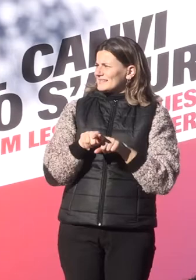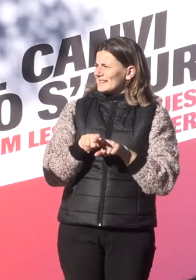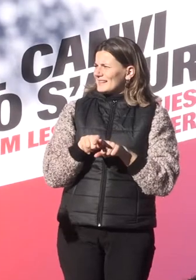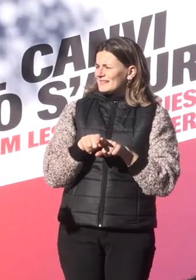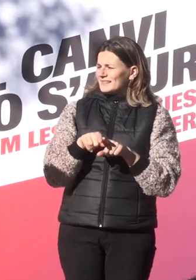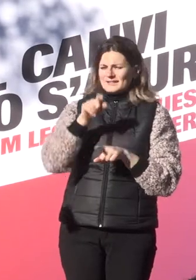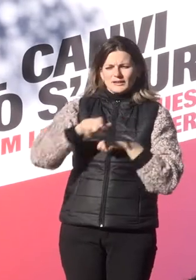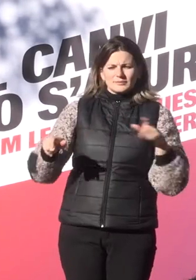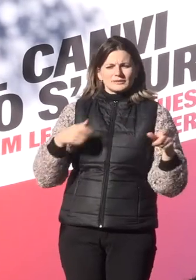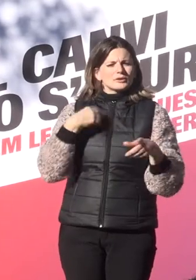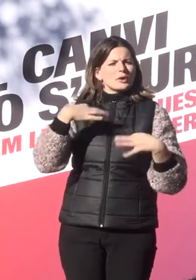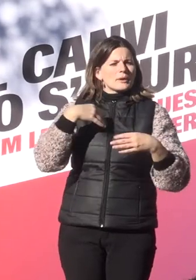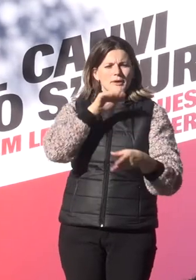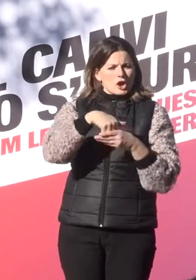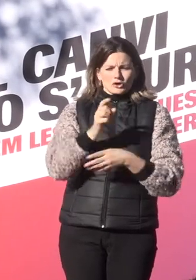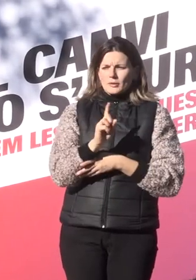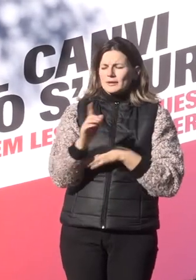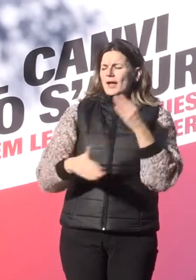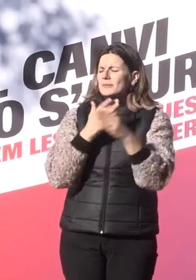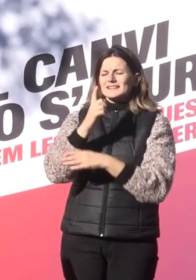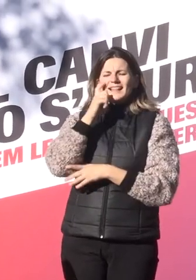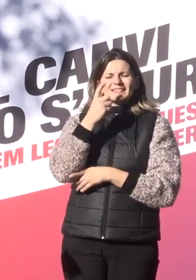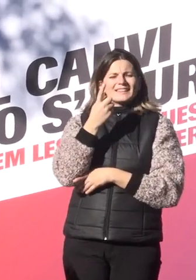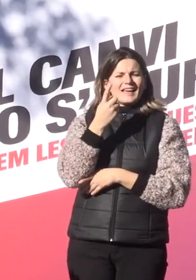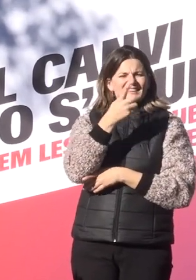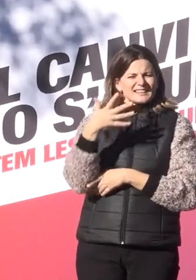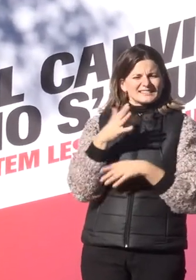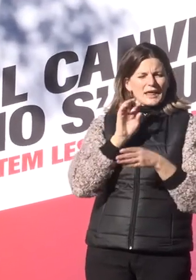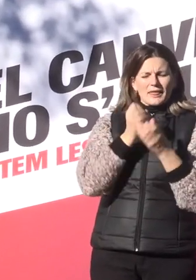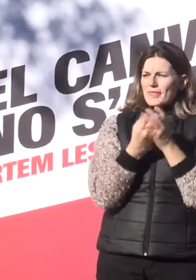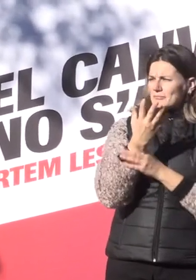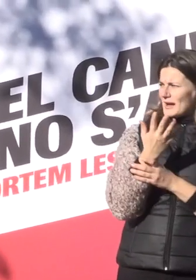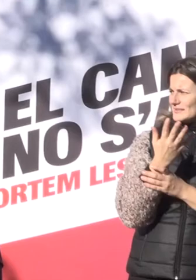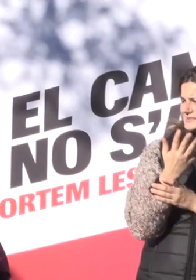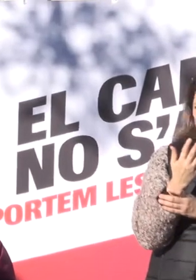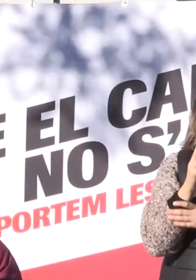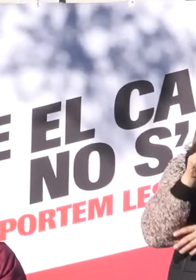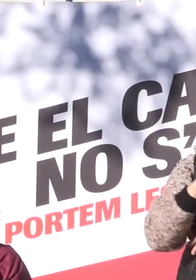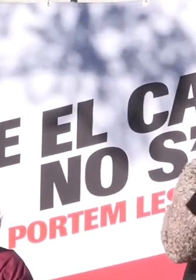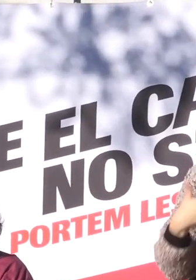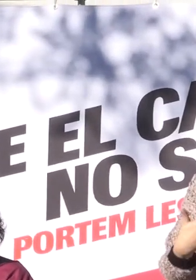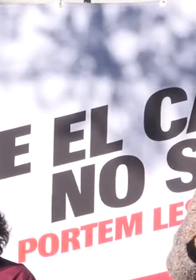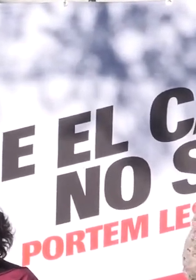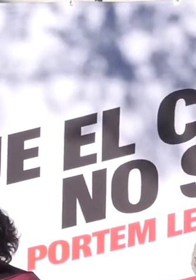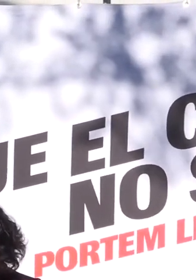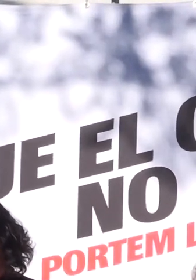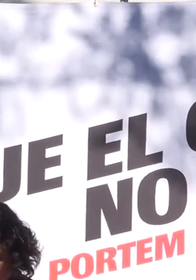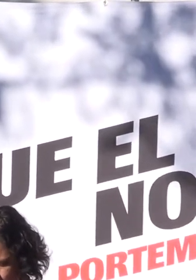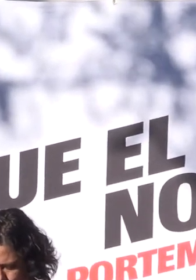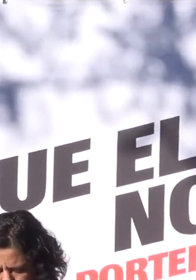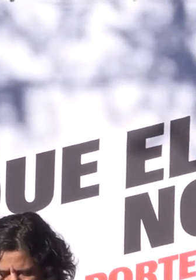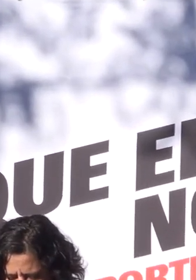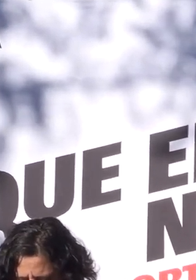la gente se levantó el 15 de mayo en mayo perdón del 2015 y salió a votar gente que estaba muy defraudada y salió a votar porque